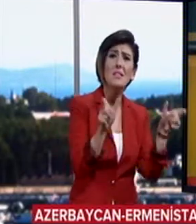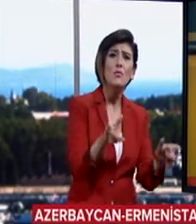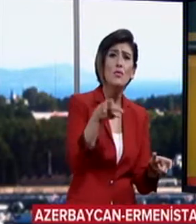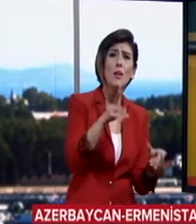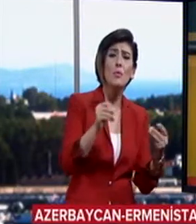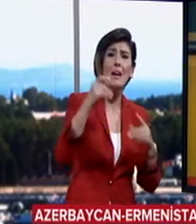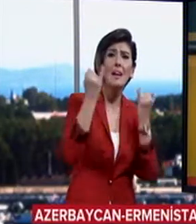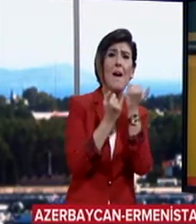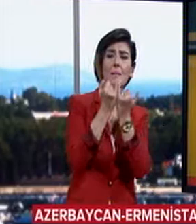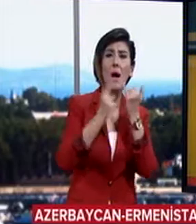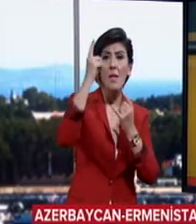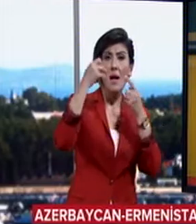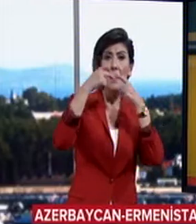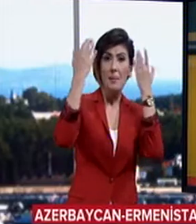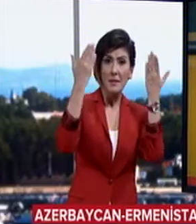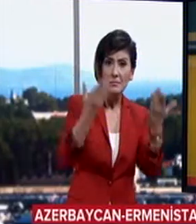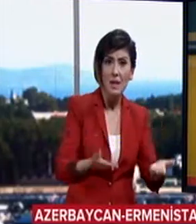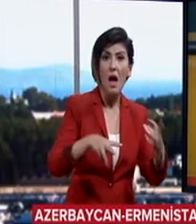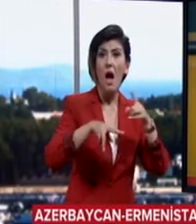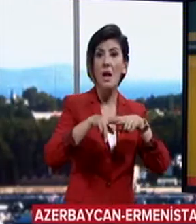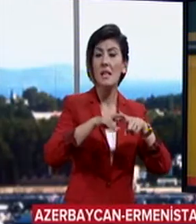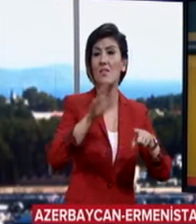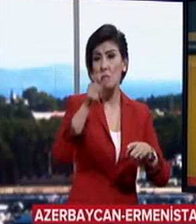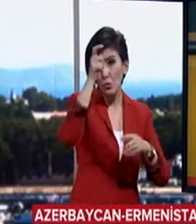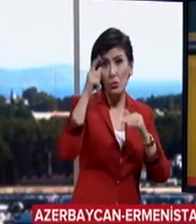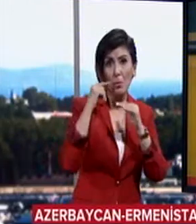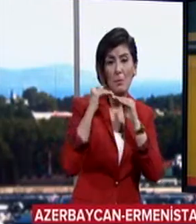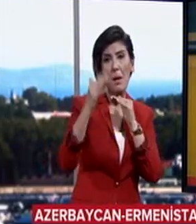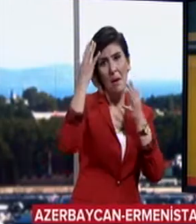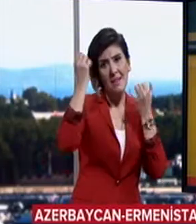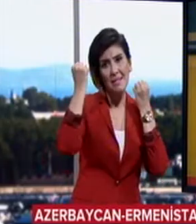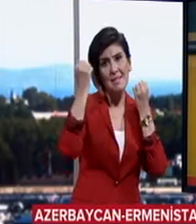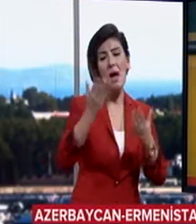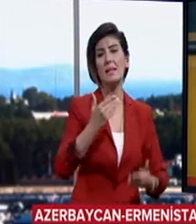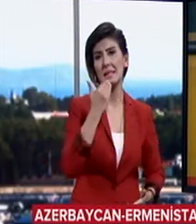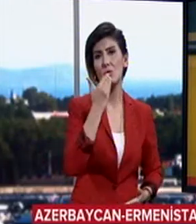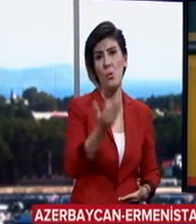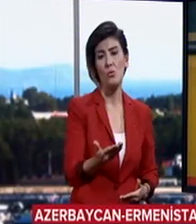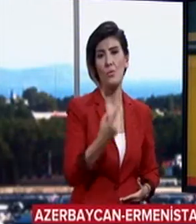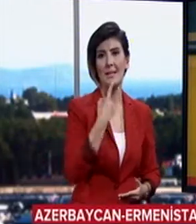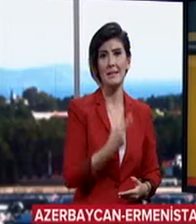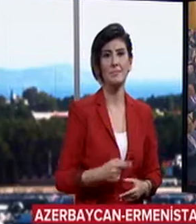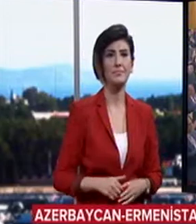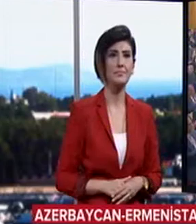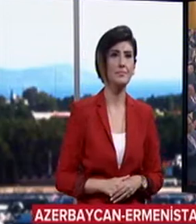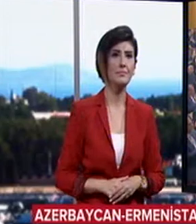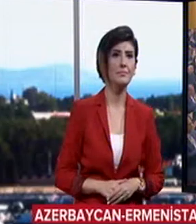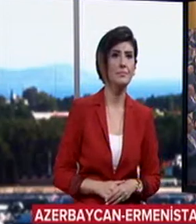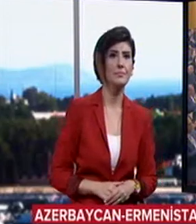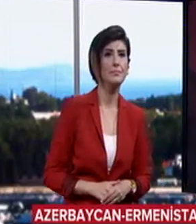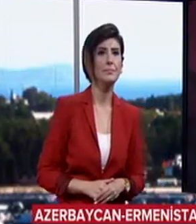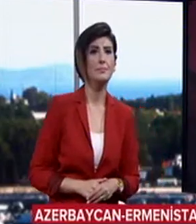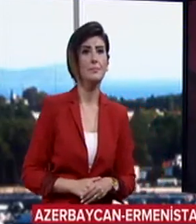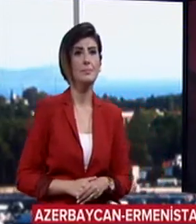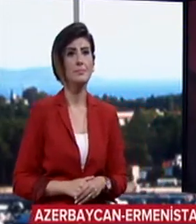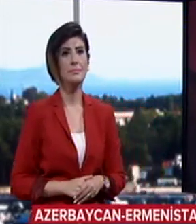kardeşlerimize Allah'tan rahmet diliyor, Azerbaycan'a ve Türk milletine başsağlığı temenni ediyorum, dedi.